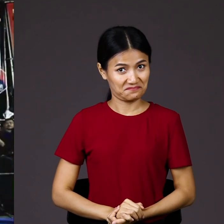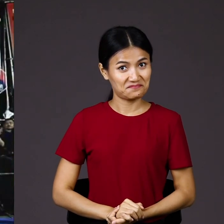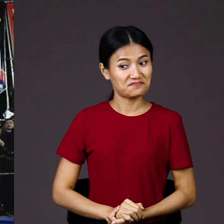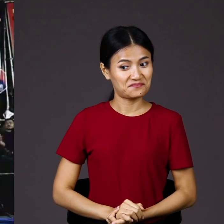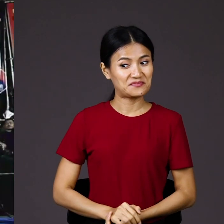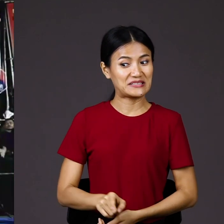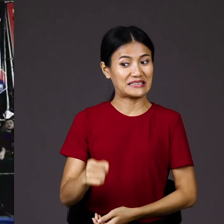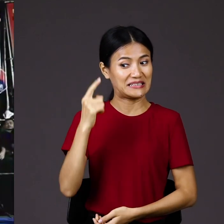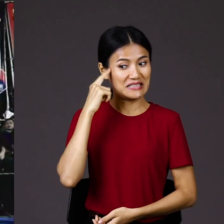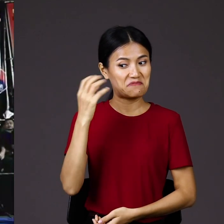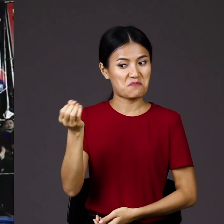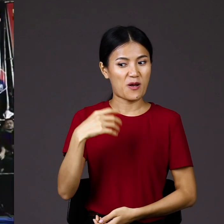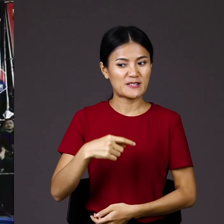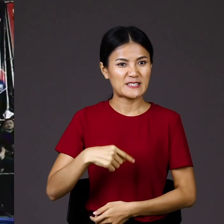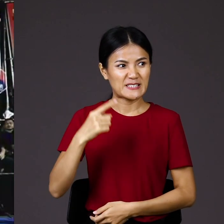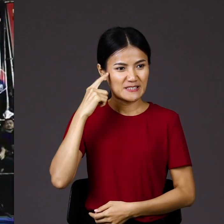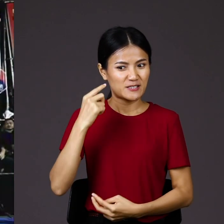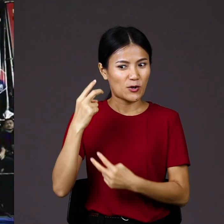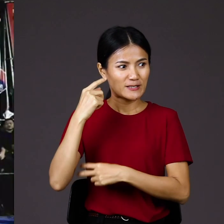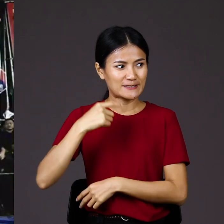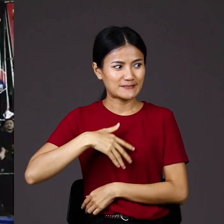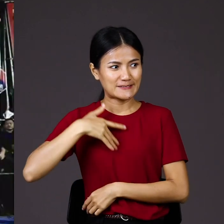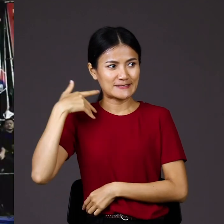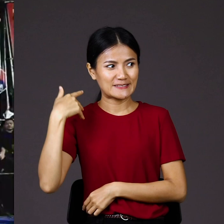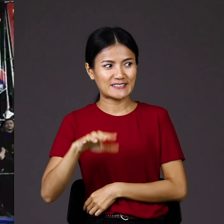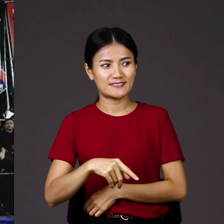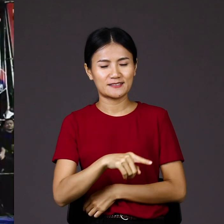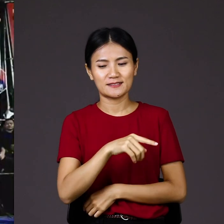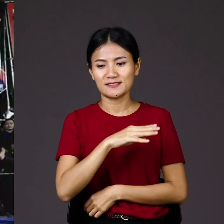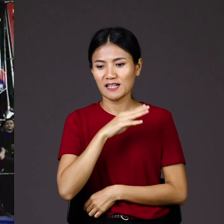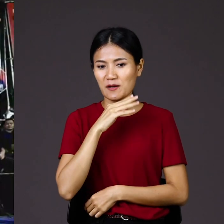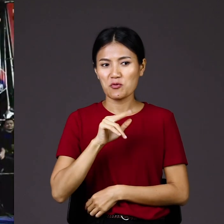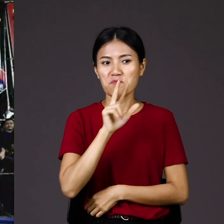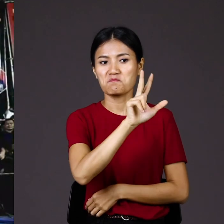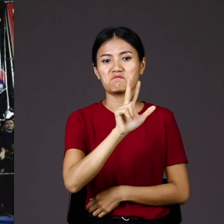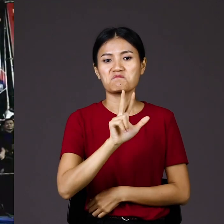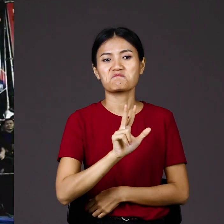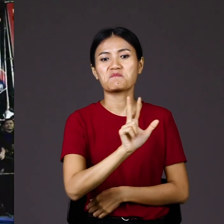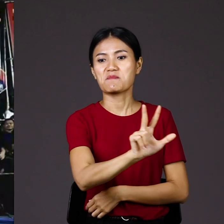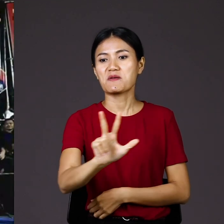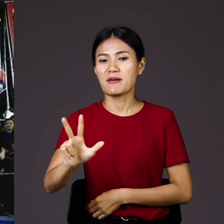ถ้าย้อนเวลาได้อาจจะเกาหัวลูกงี้ไม่ยุบดีกว่ามั้ง